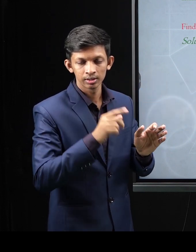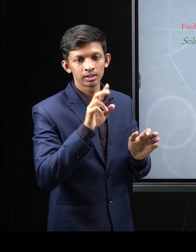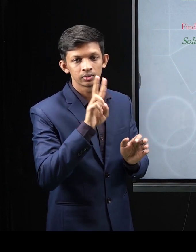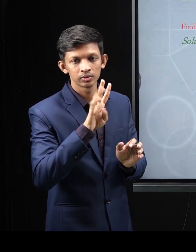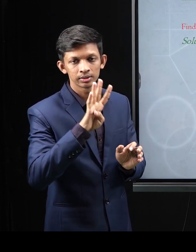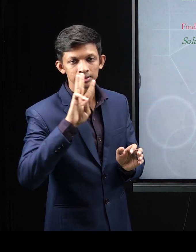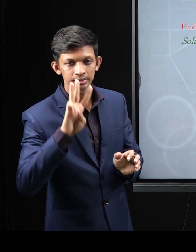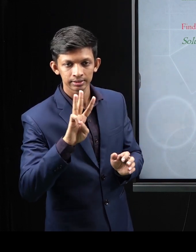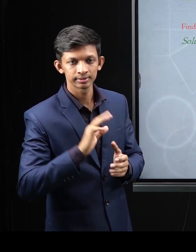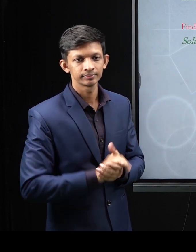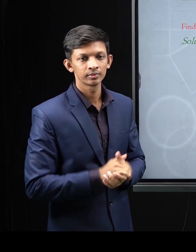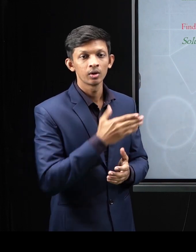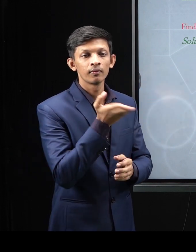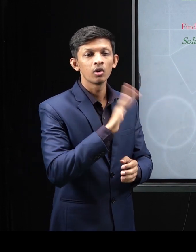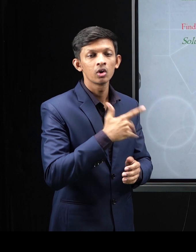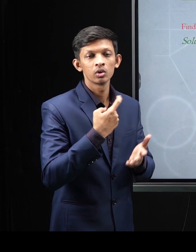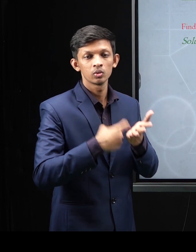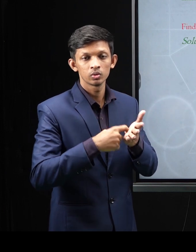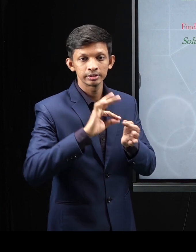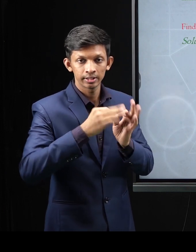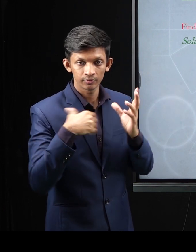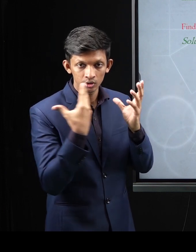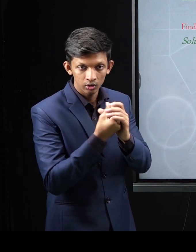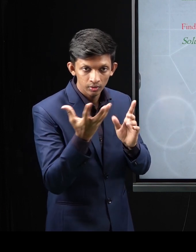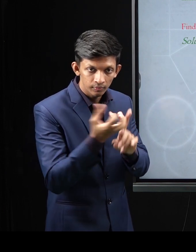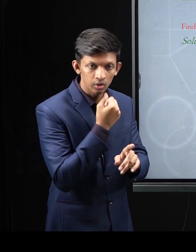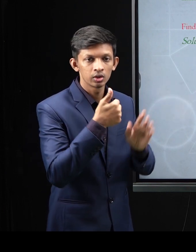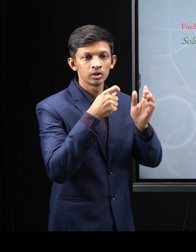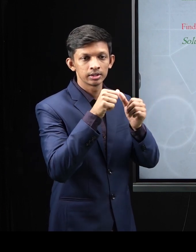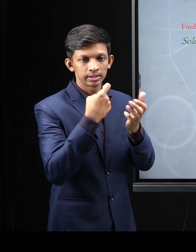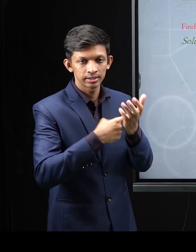64/243 గివ్స్ ar⁴ ఈజ్ ఈక్వల్ టు